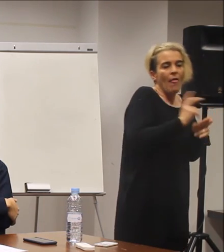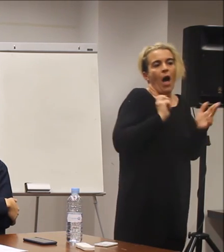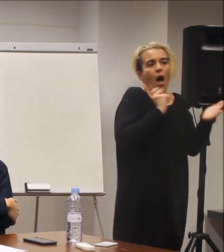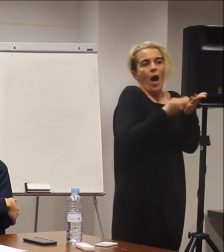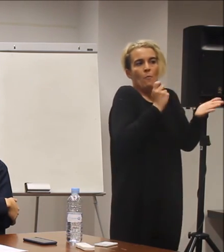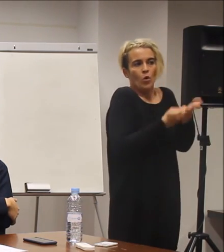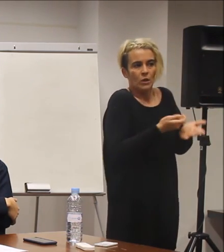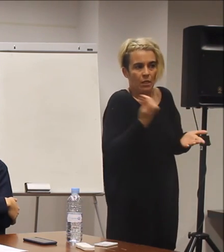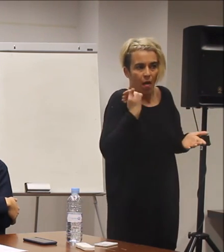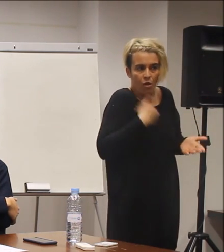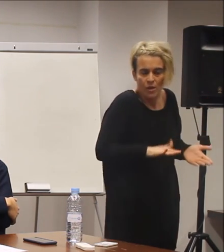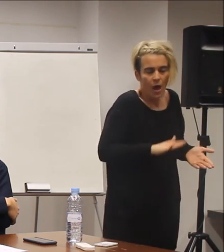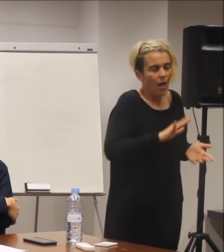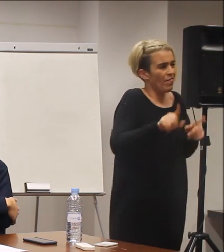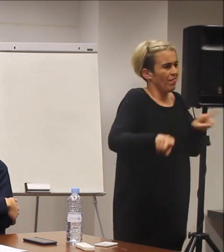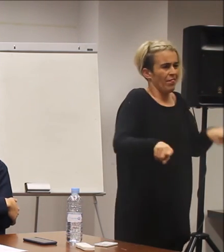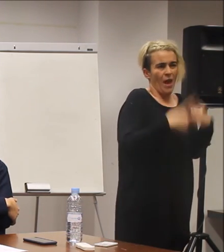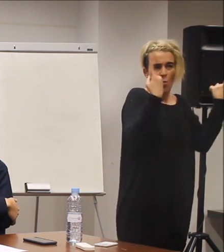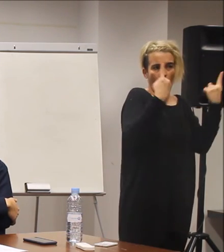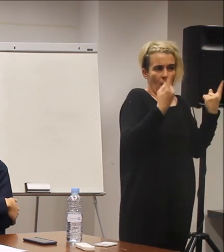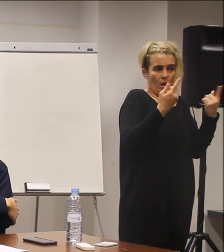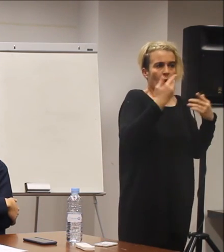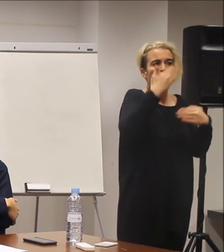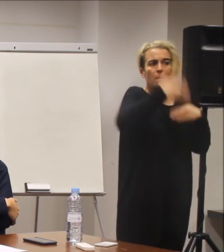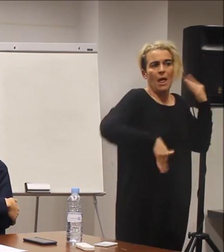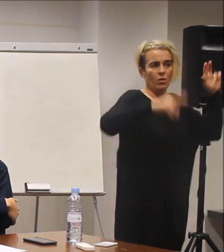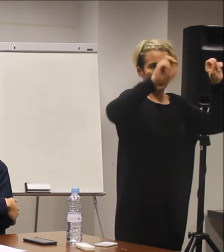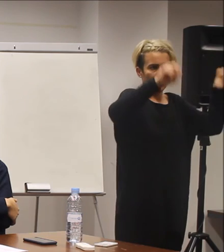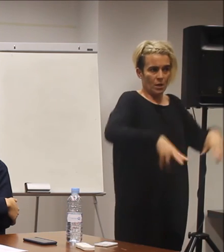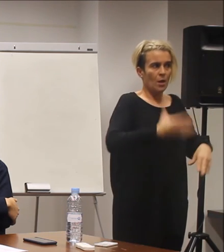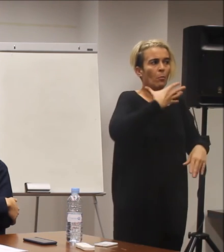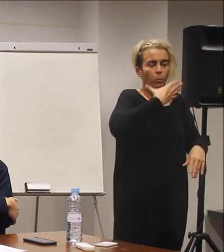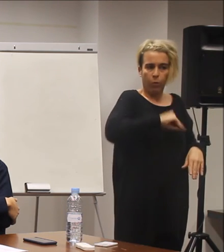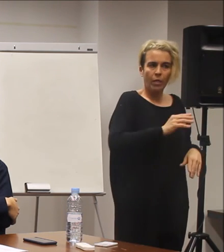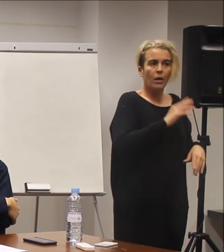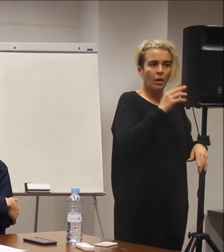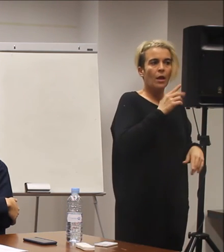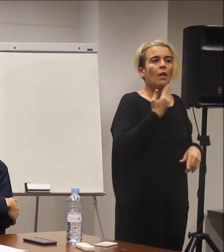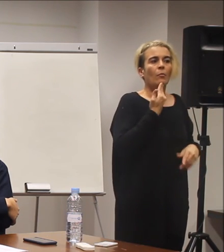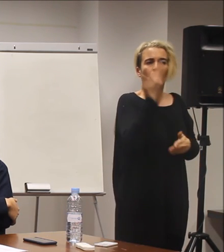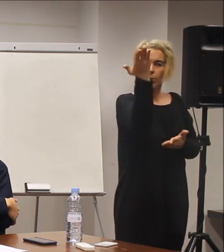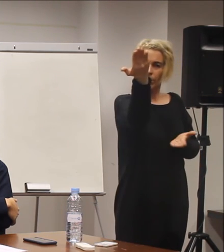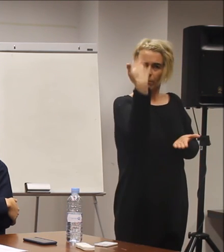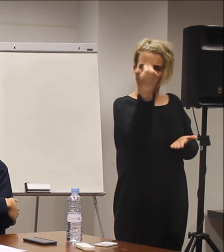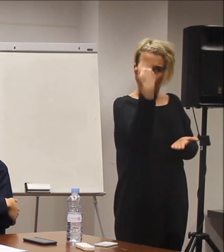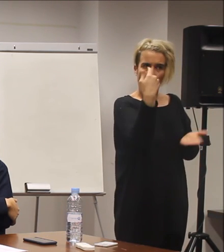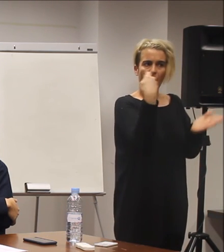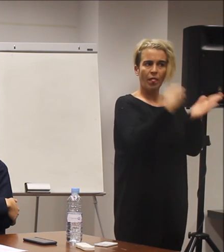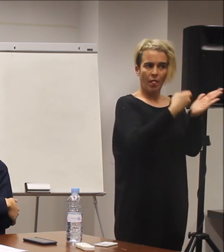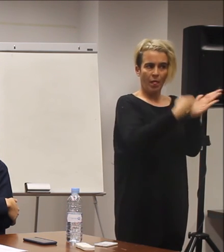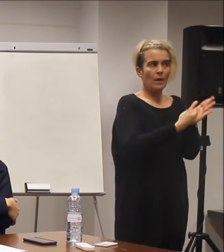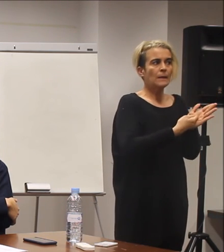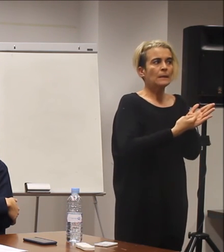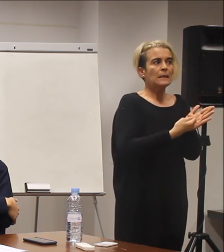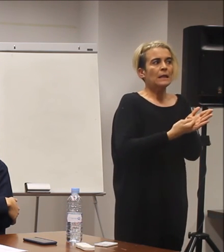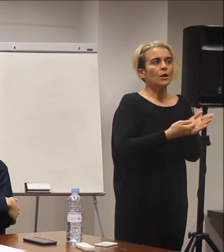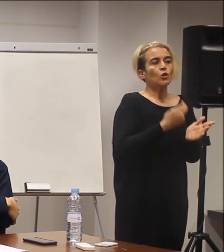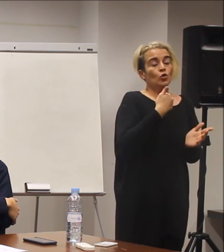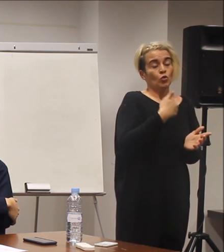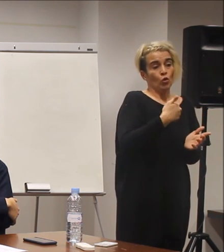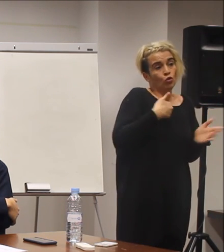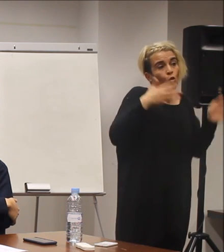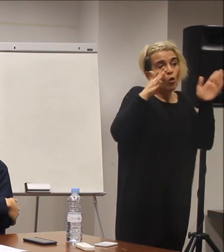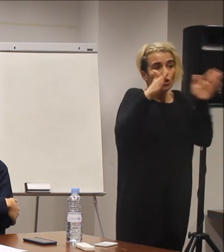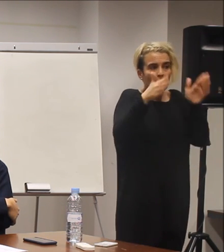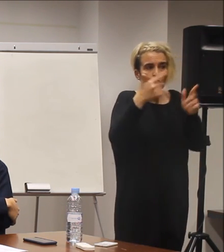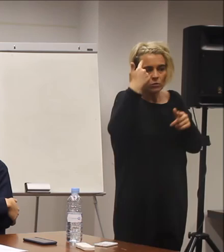también recurrir. No hay plazo. ¿Vale? Nosotros nos recomendamos que en cuanto se sepa se